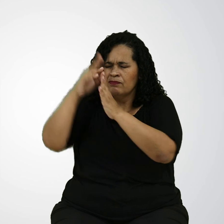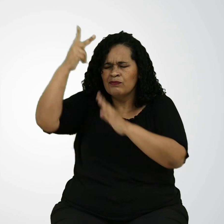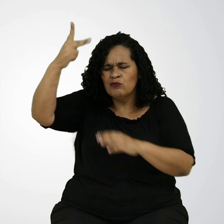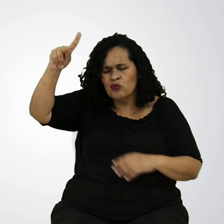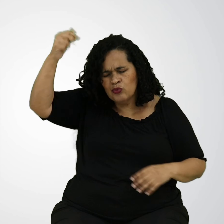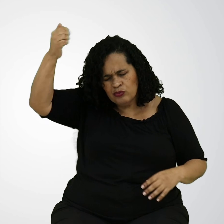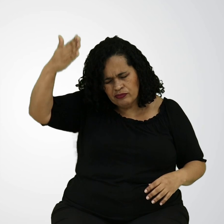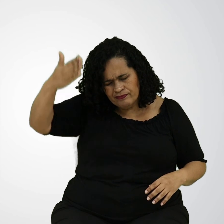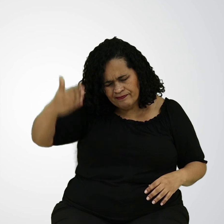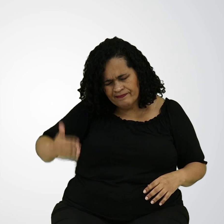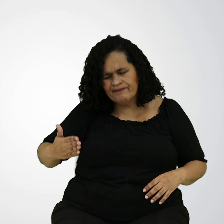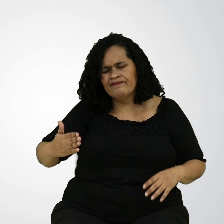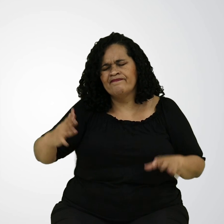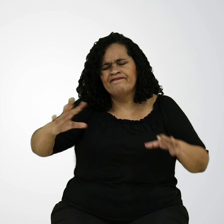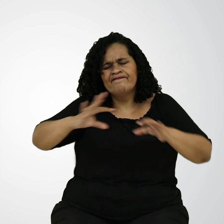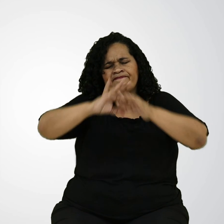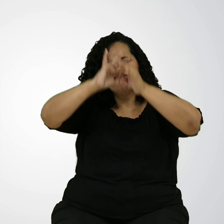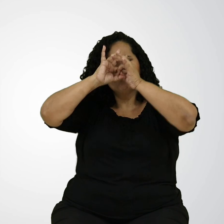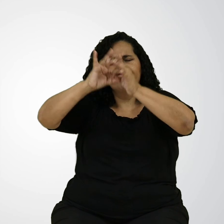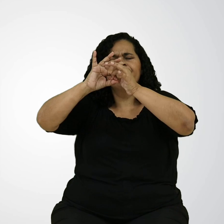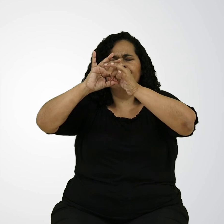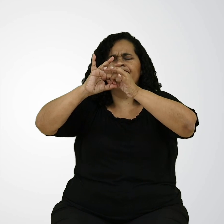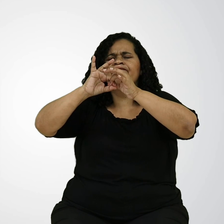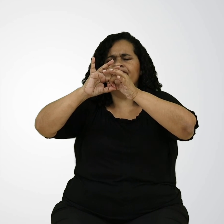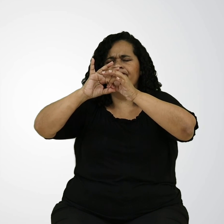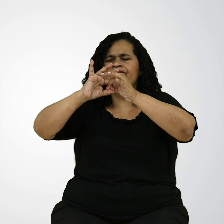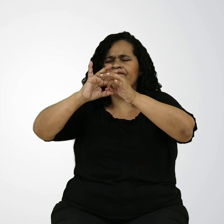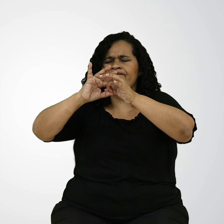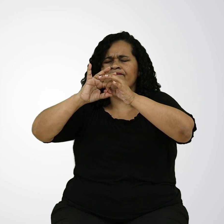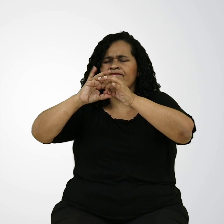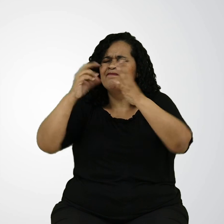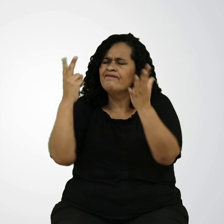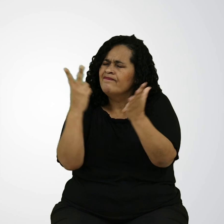presença e desenvolver comunhão contigo. Que nunca falte em nós,